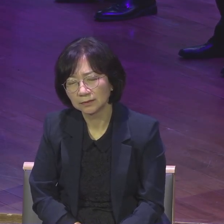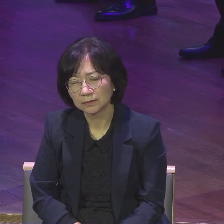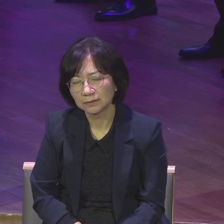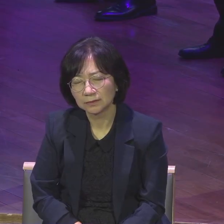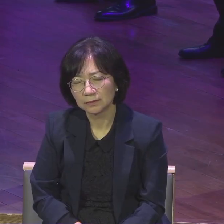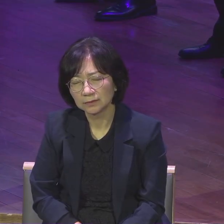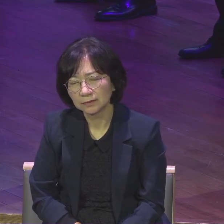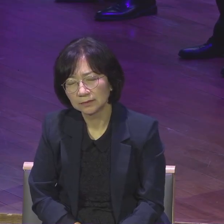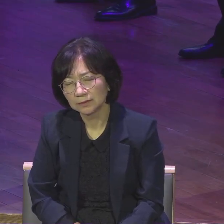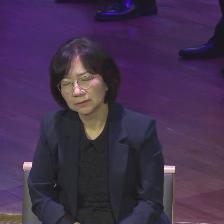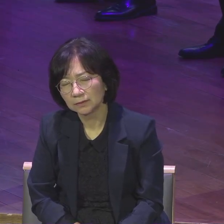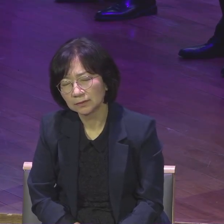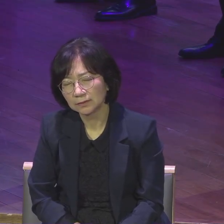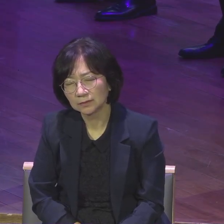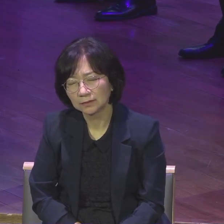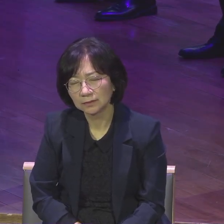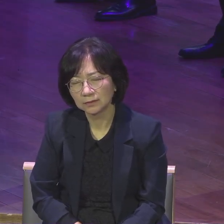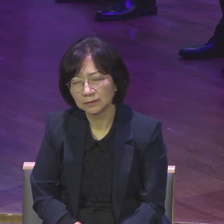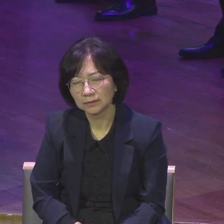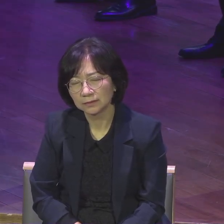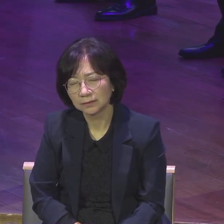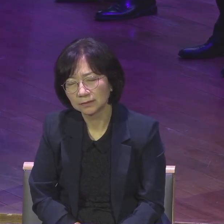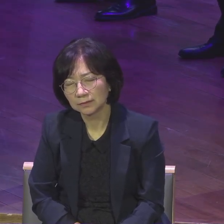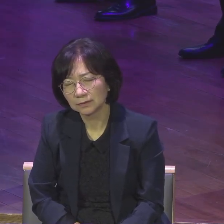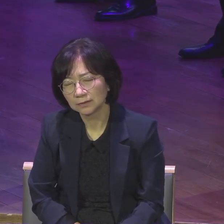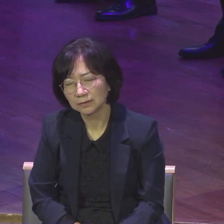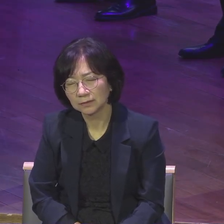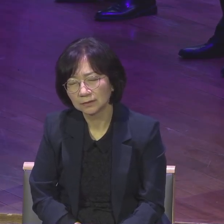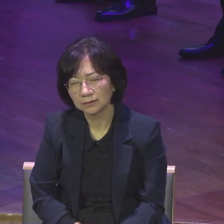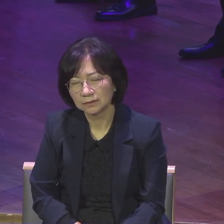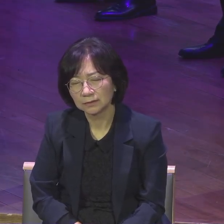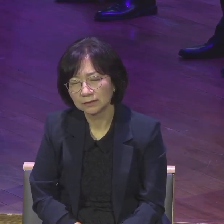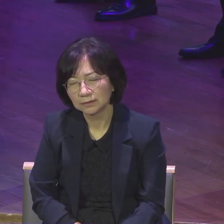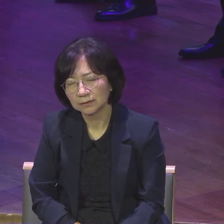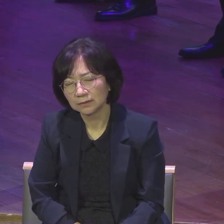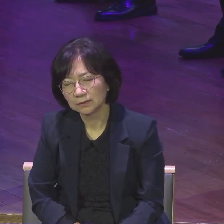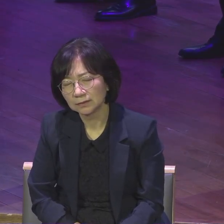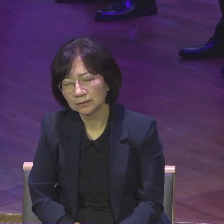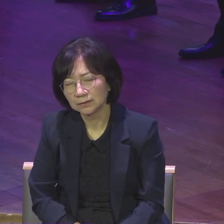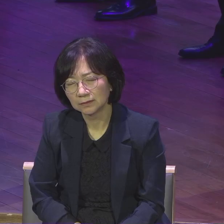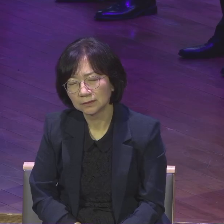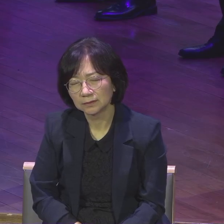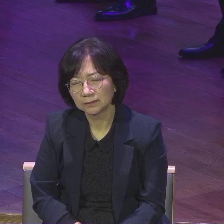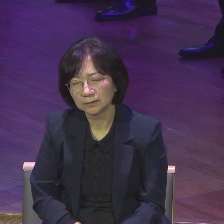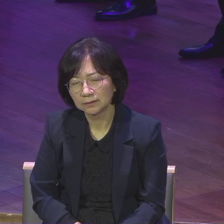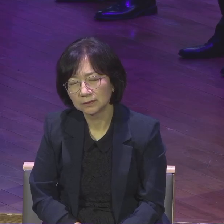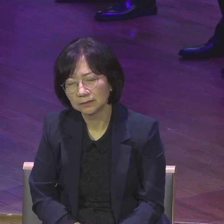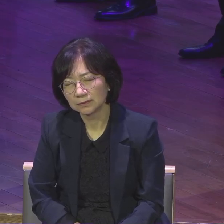하나 하나님 같이 삶의 예배를 놓치게 만들고 그 다음에